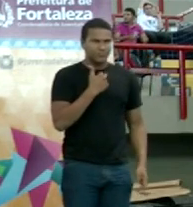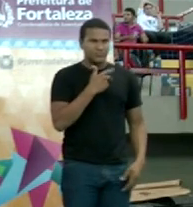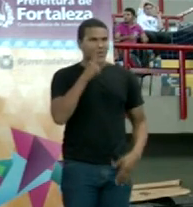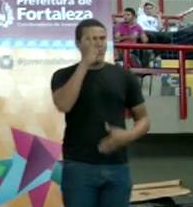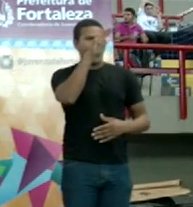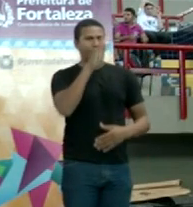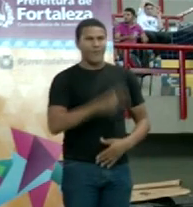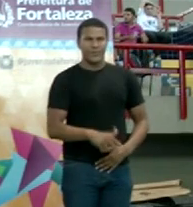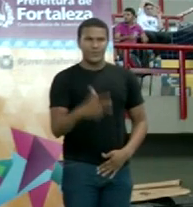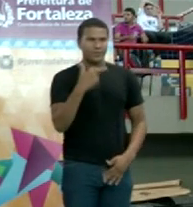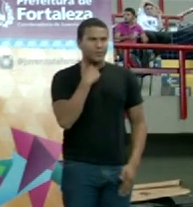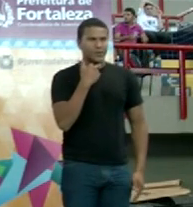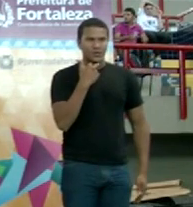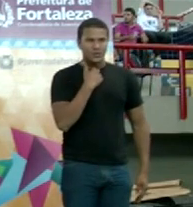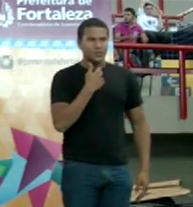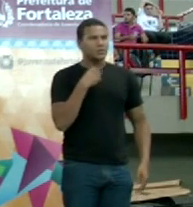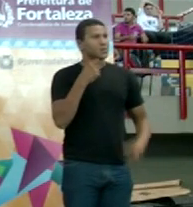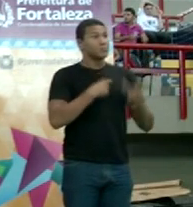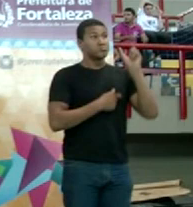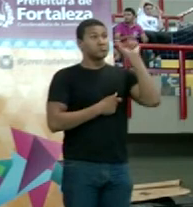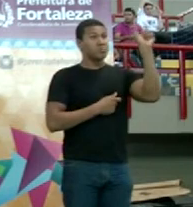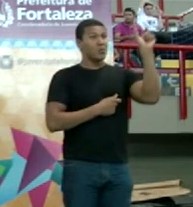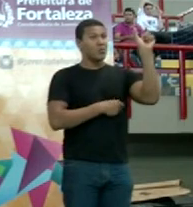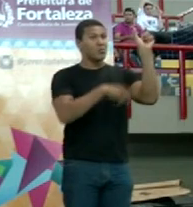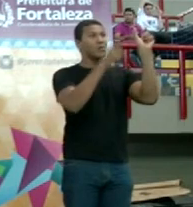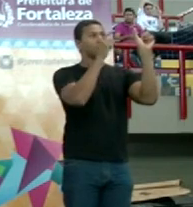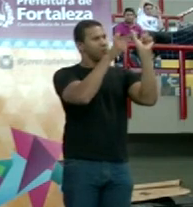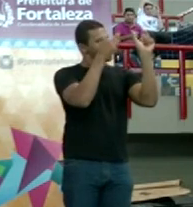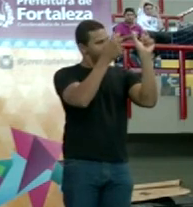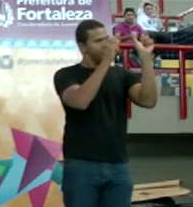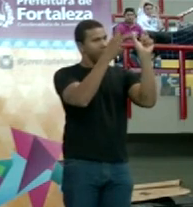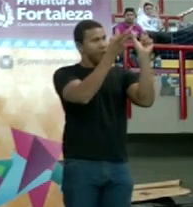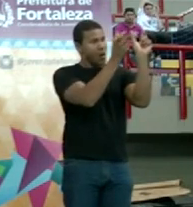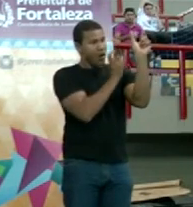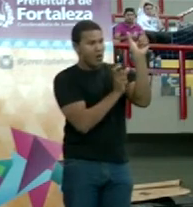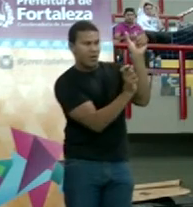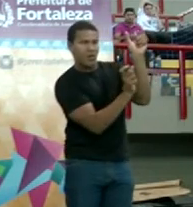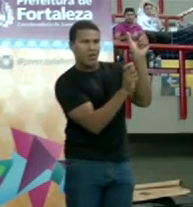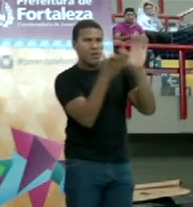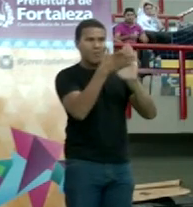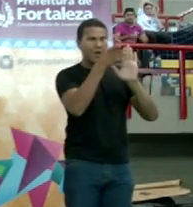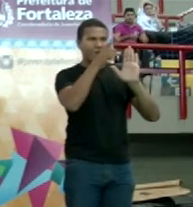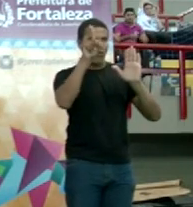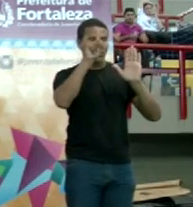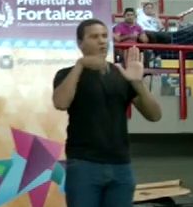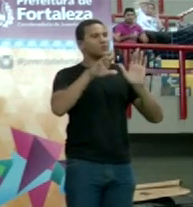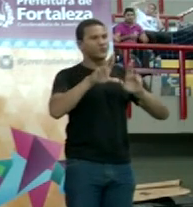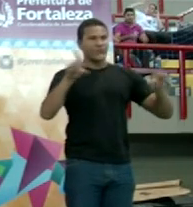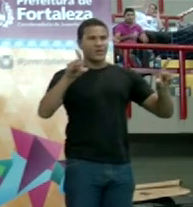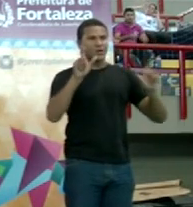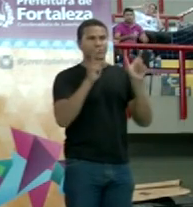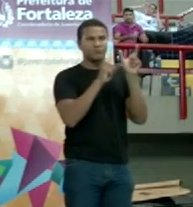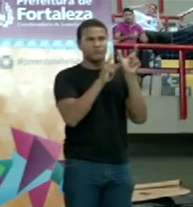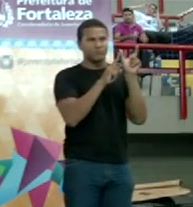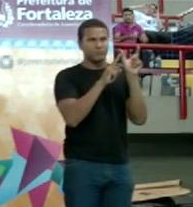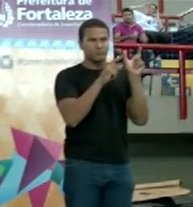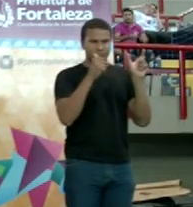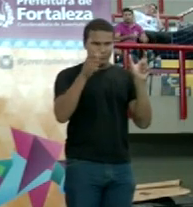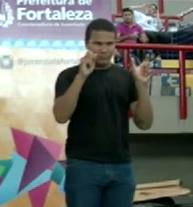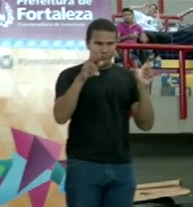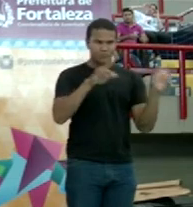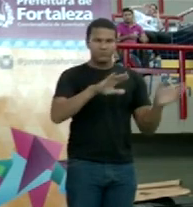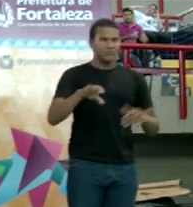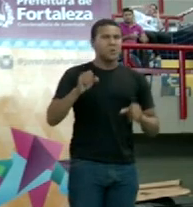começar o segundo parágrafo, um conector neutro que dá certo com todo assunto é de fato. Você pode dizer, de fato,